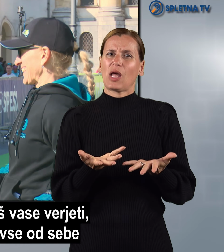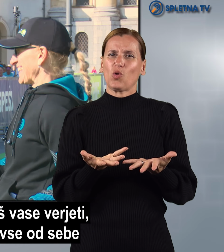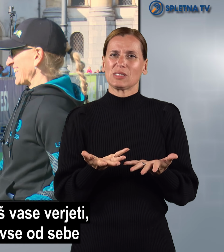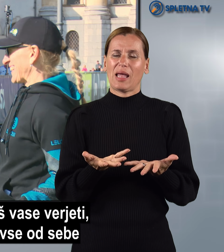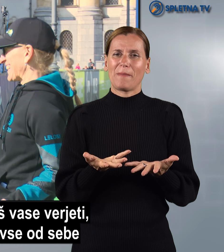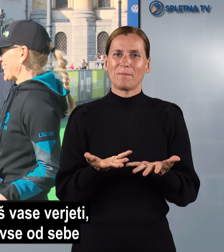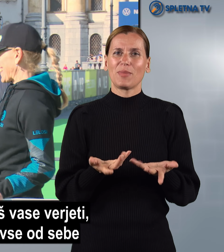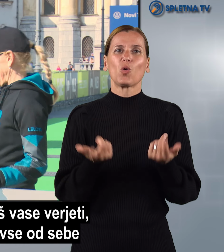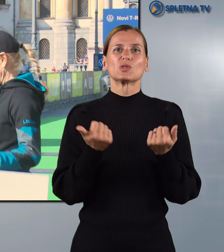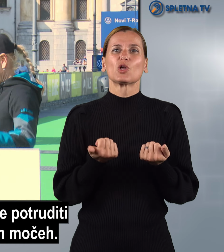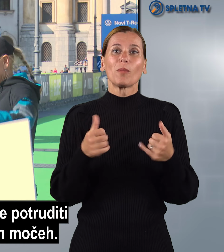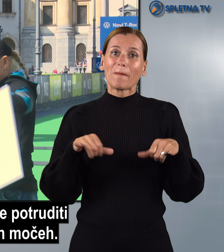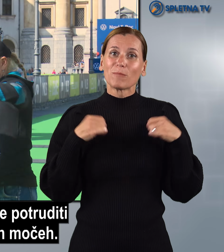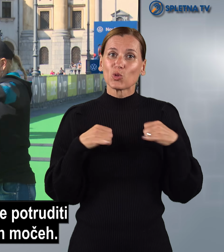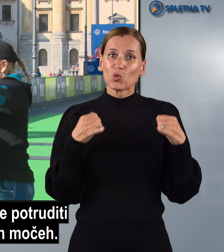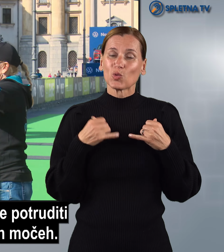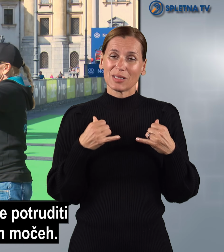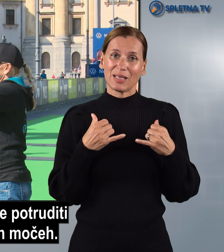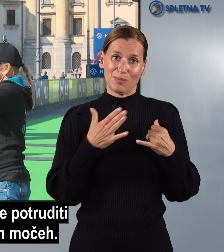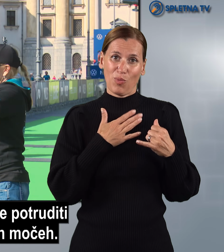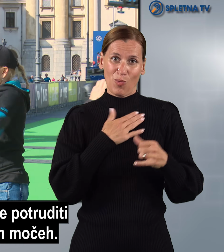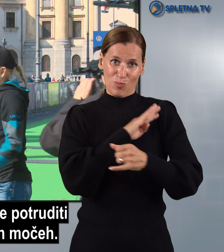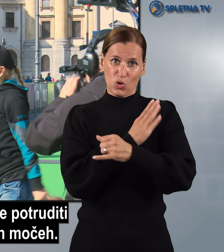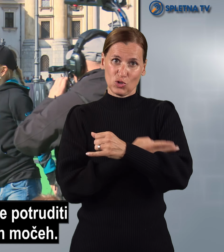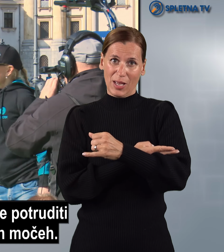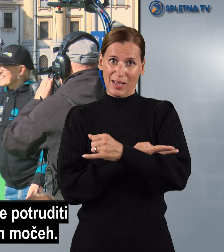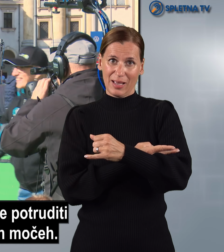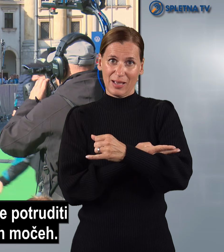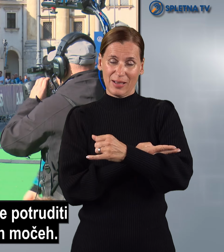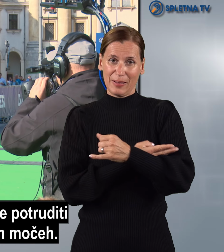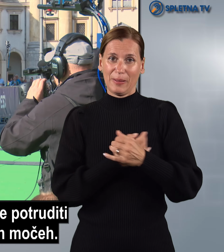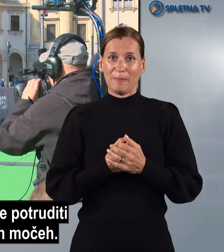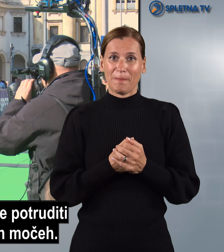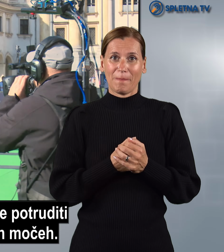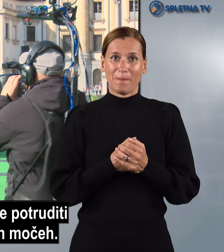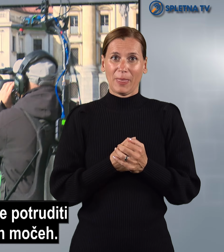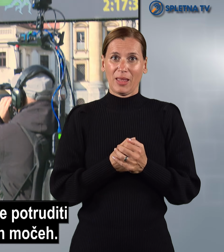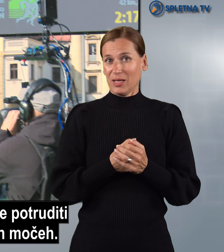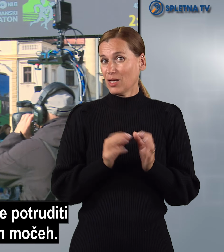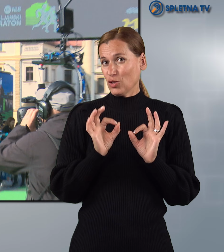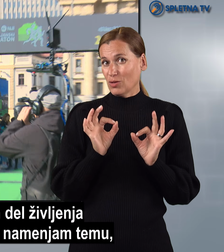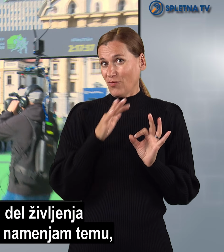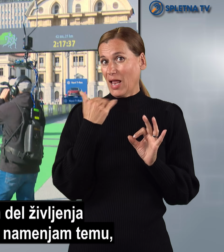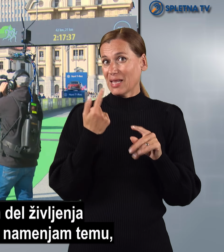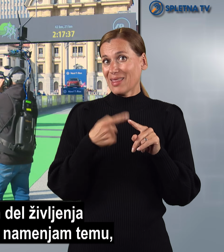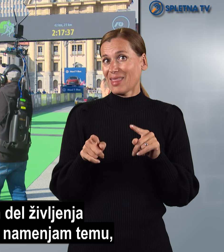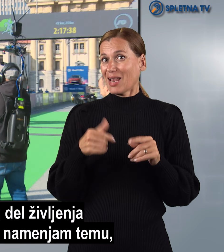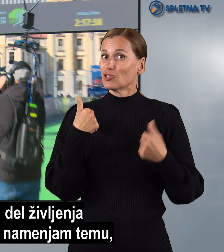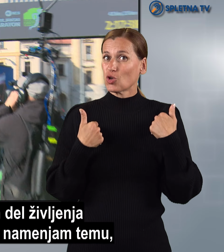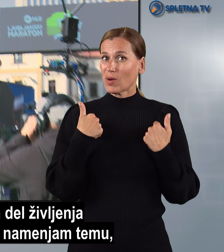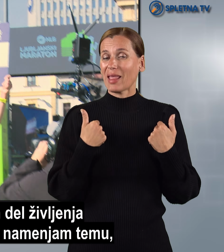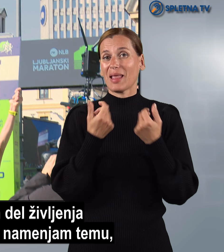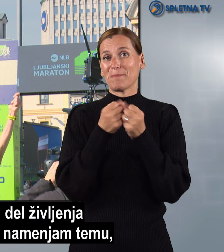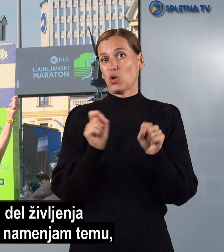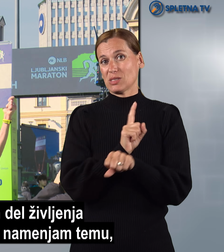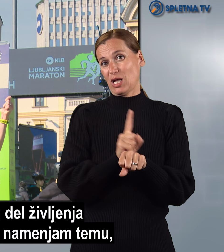zmeraj dati vse od sebe oziroma se potruditi po svojih močeh. V bistvu kar dobršen